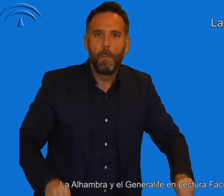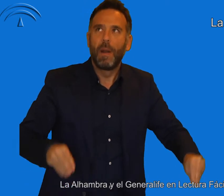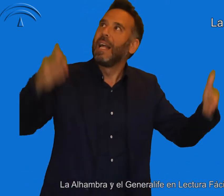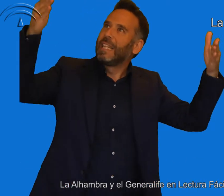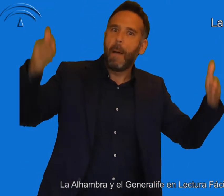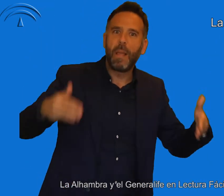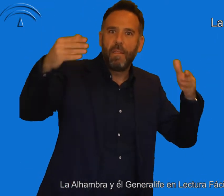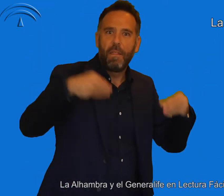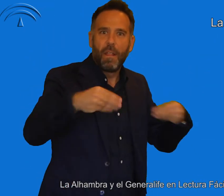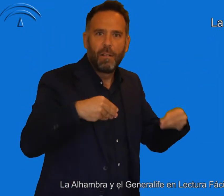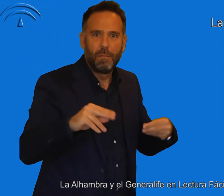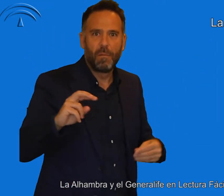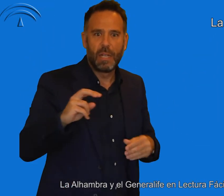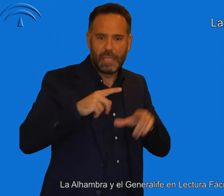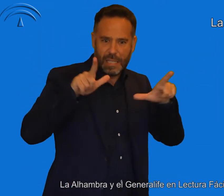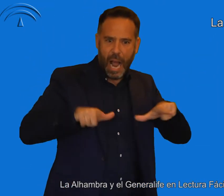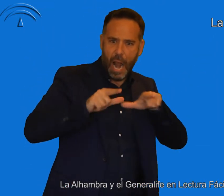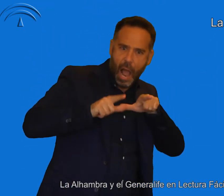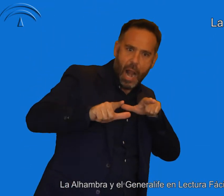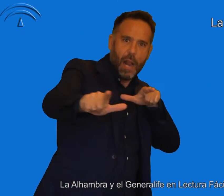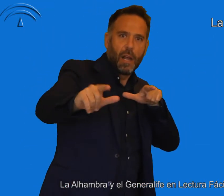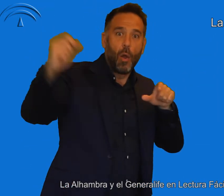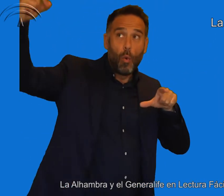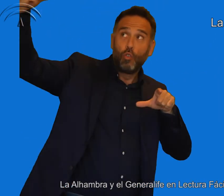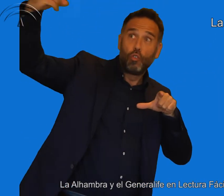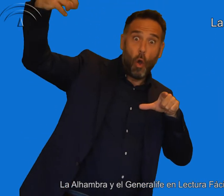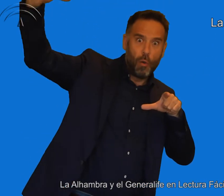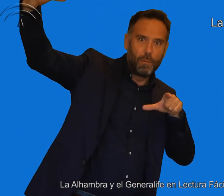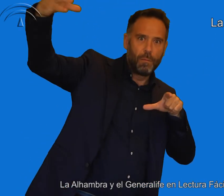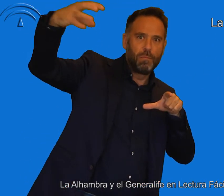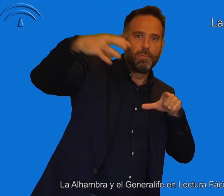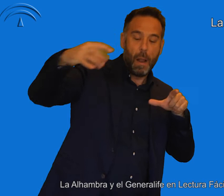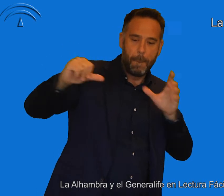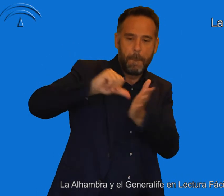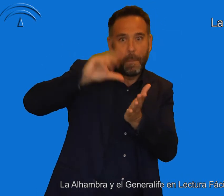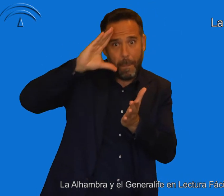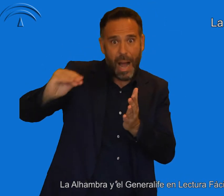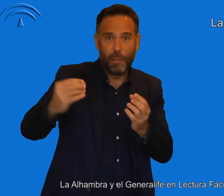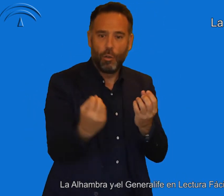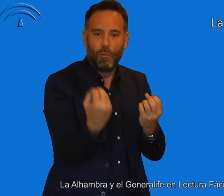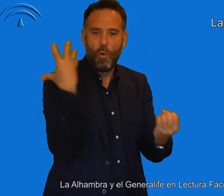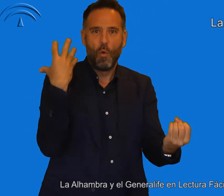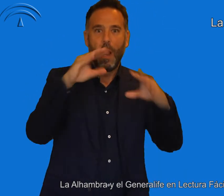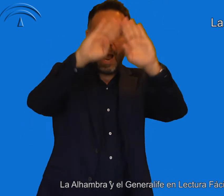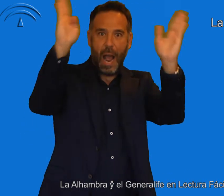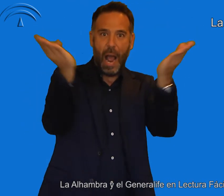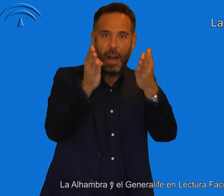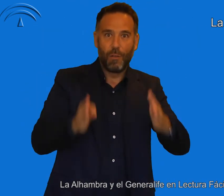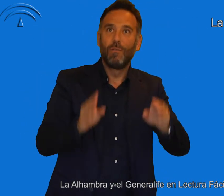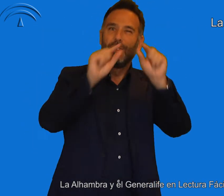alfombra. La sala es alargada. La luz llega directamente desde el patio por 3 grandes arcos de